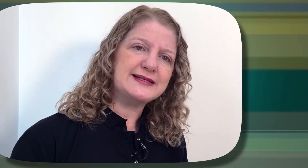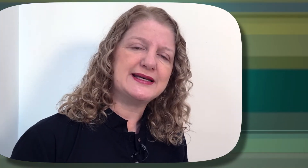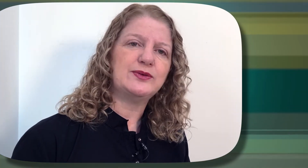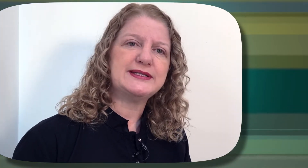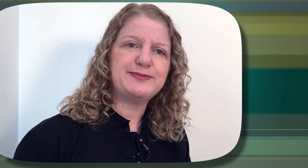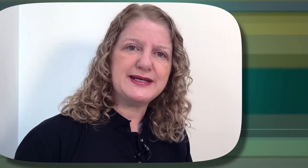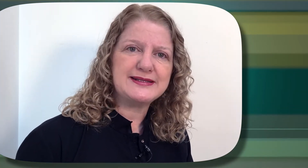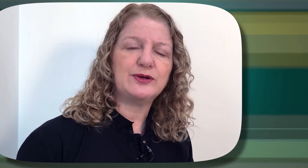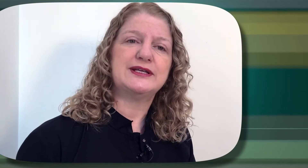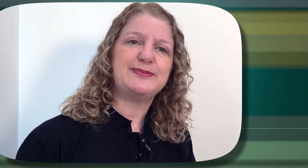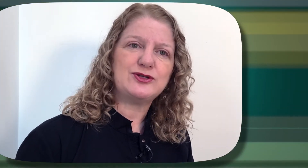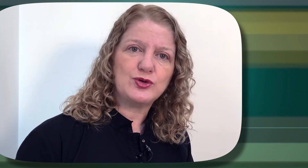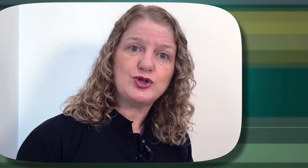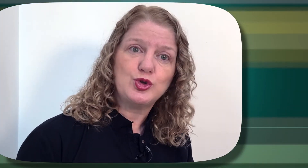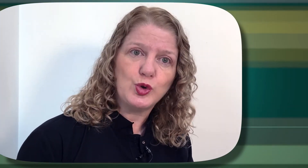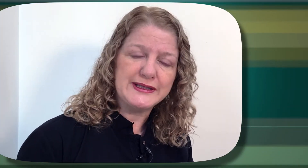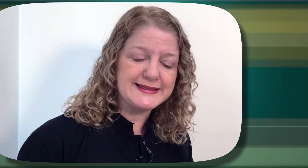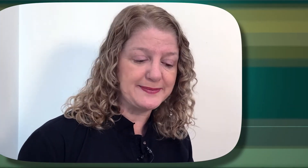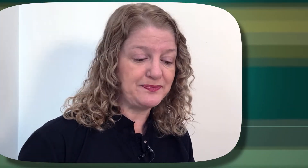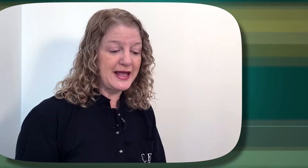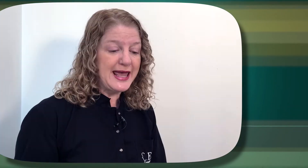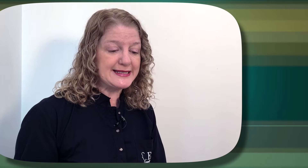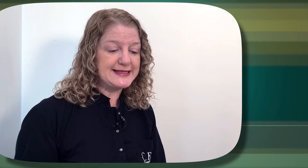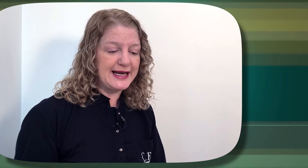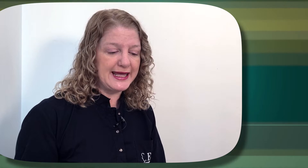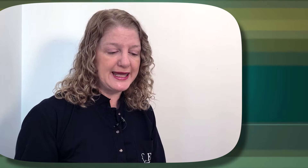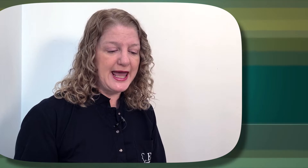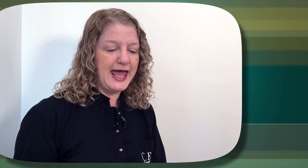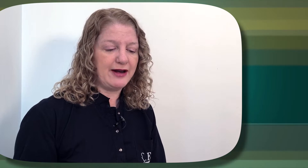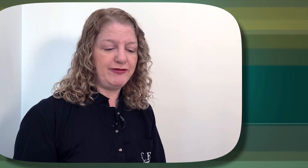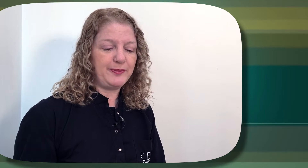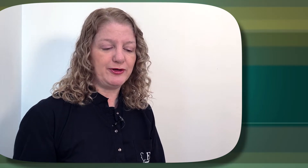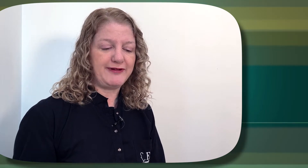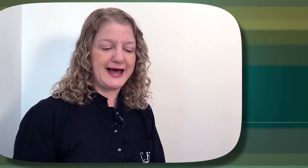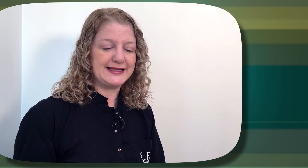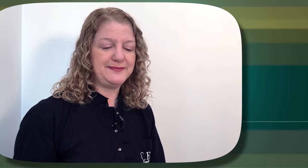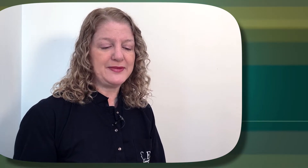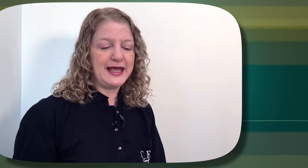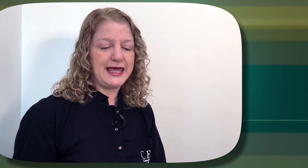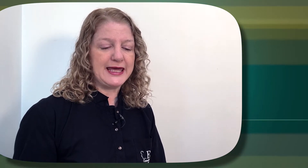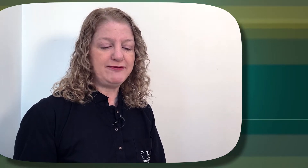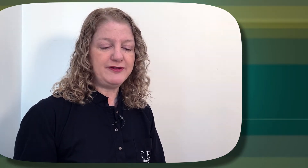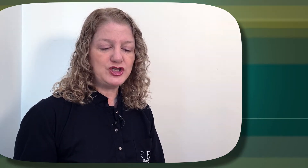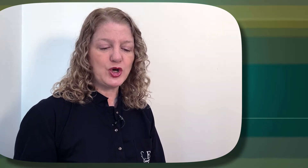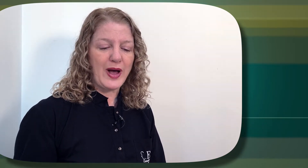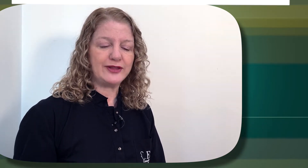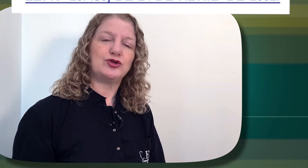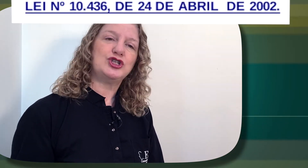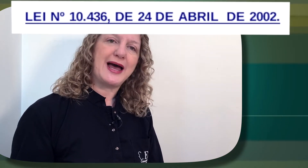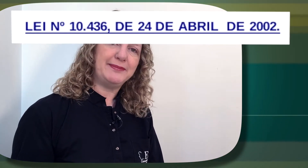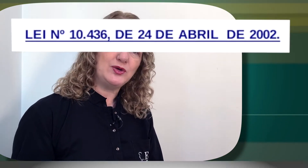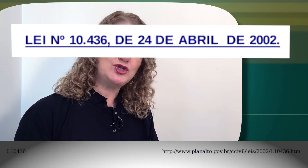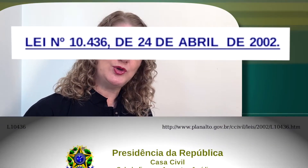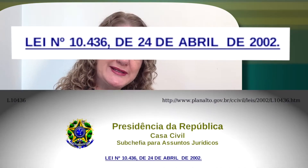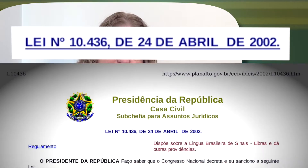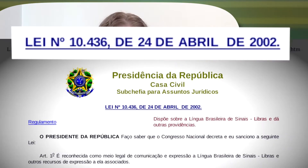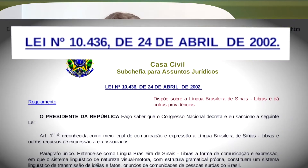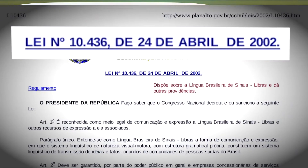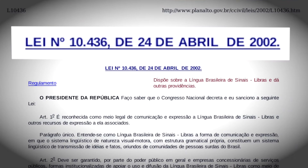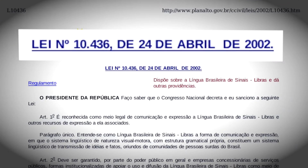comunicação e expressão das pessoas surdas. Essa lei, ela foi aprovada em 24 de abril de 2002.